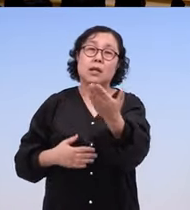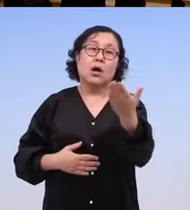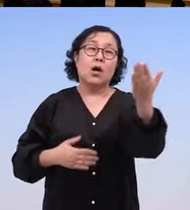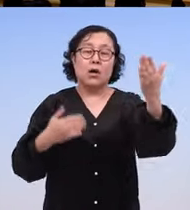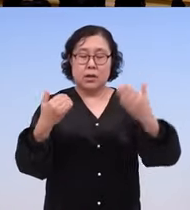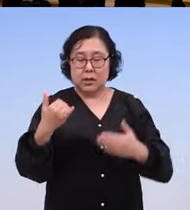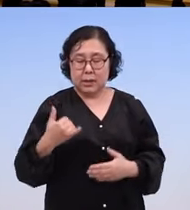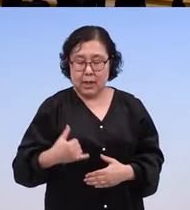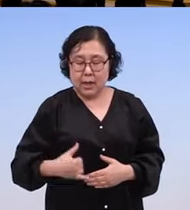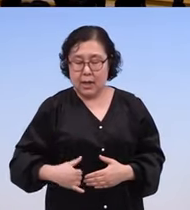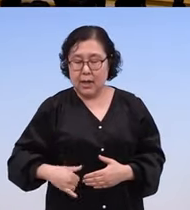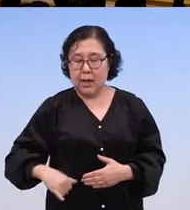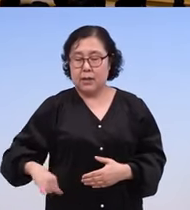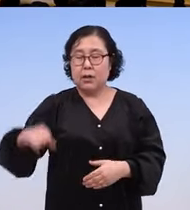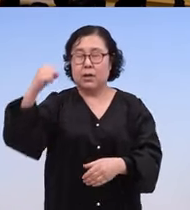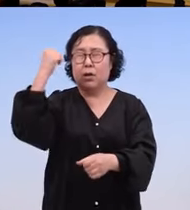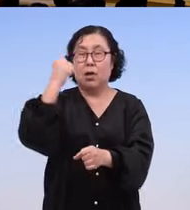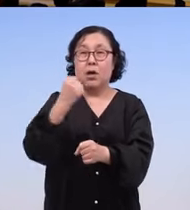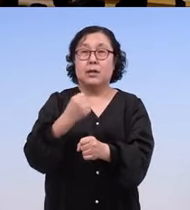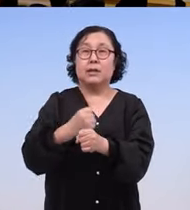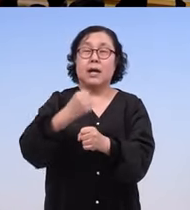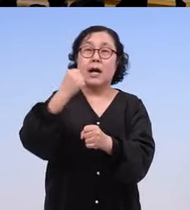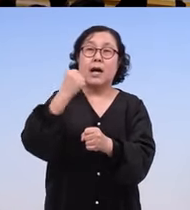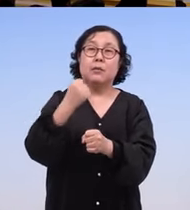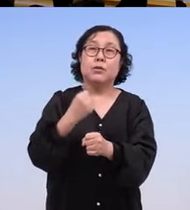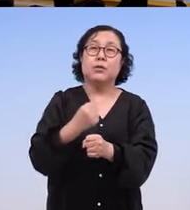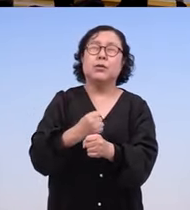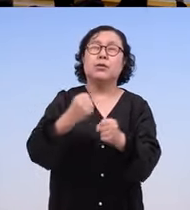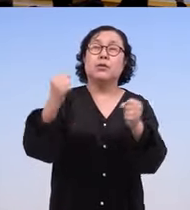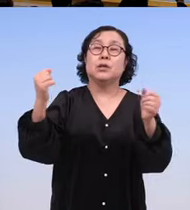너를 자녀 삼으셨네.